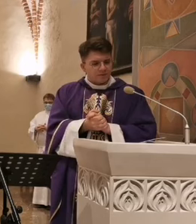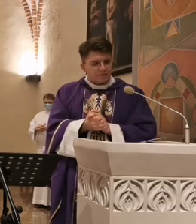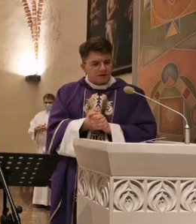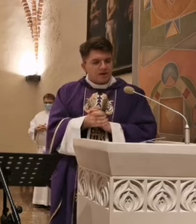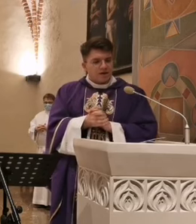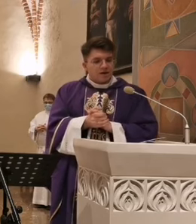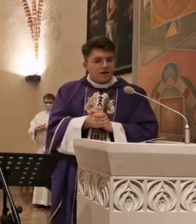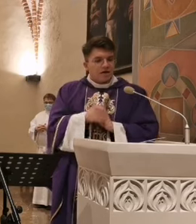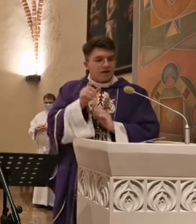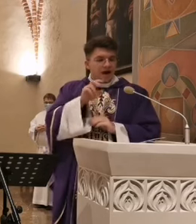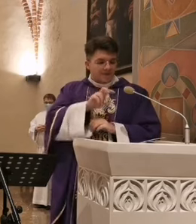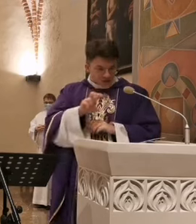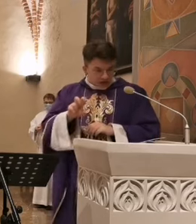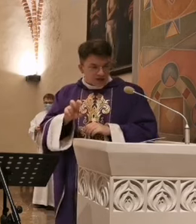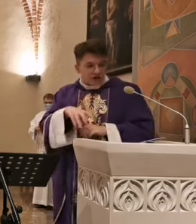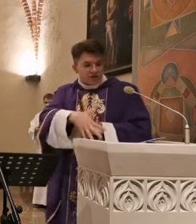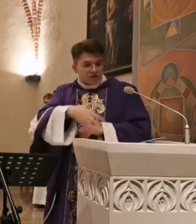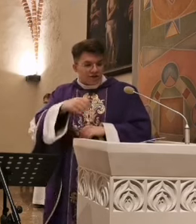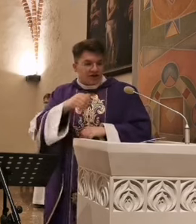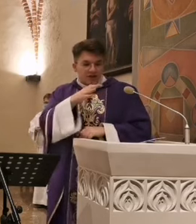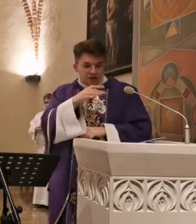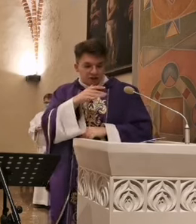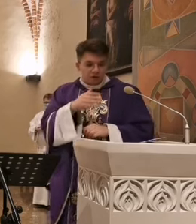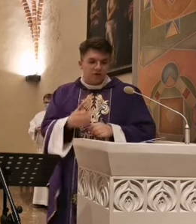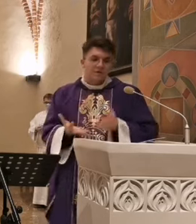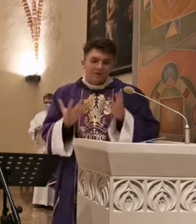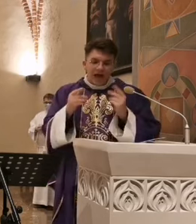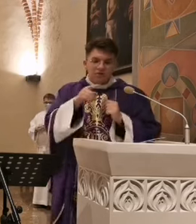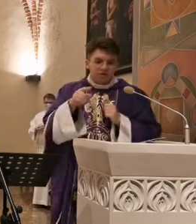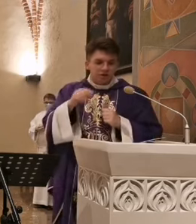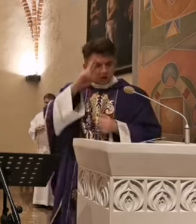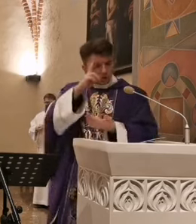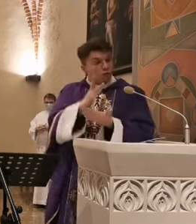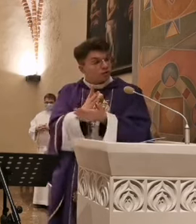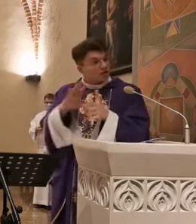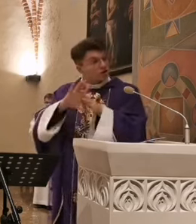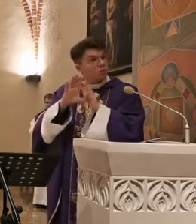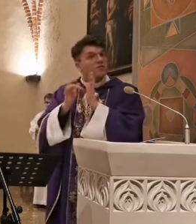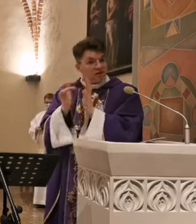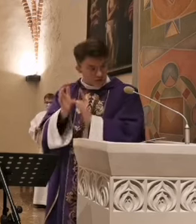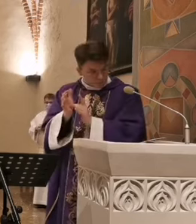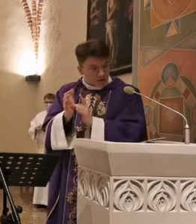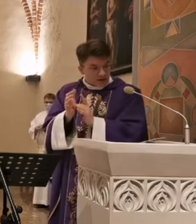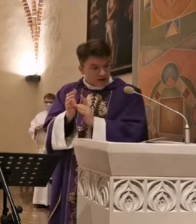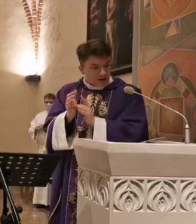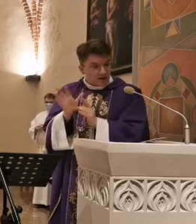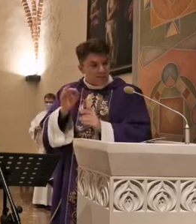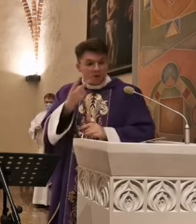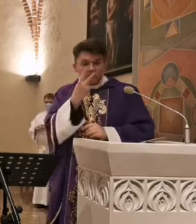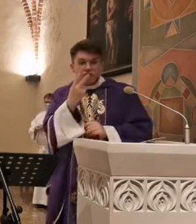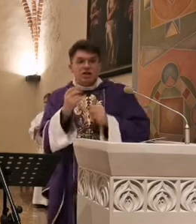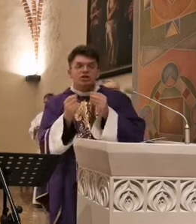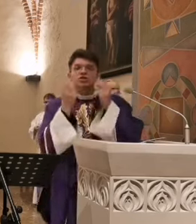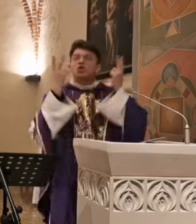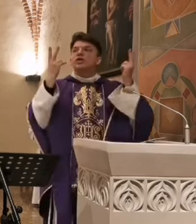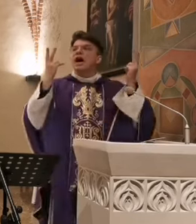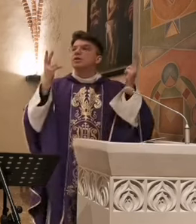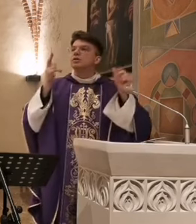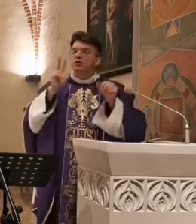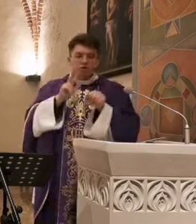Jezusowi. A w czasie święta Żydów wielu z nich uwierzyło w Jezusa, bo